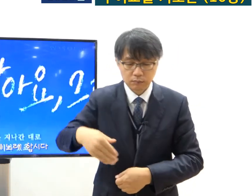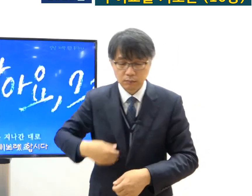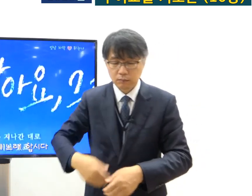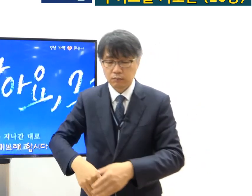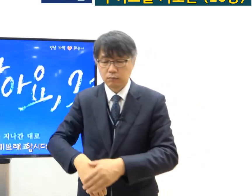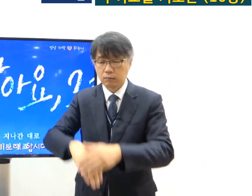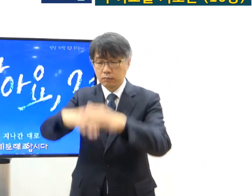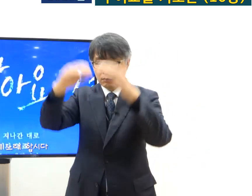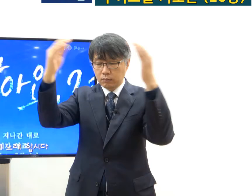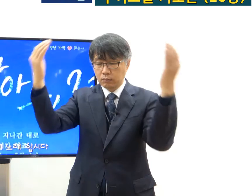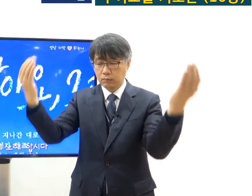우리가 함께